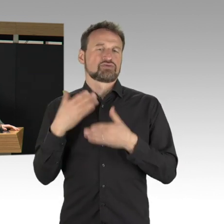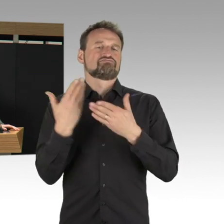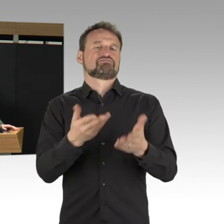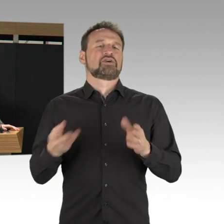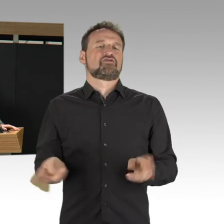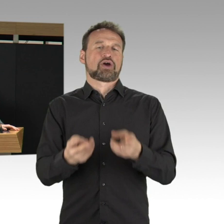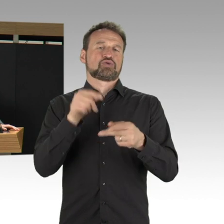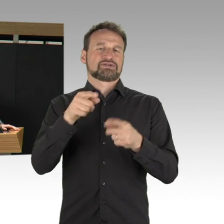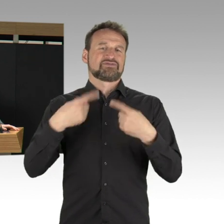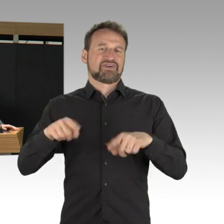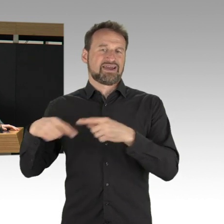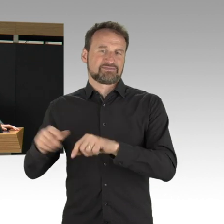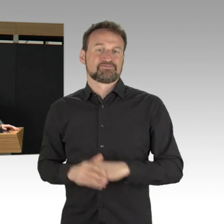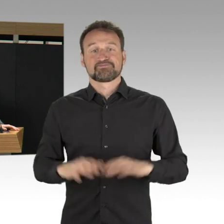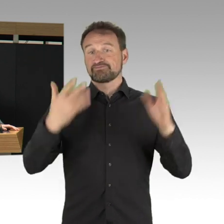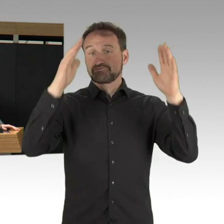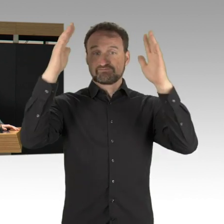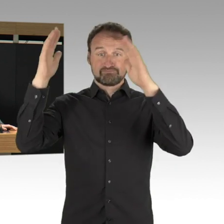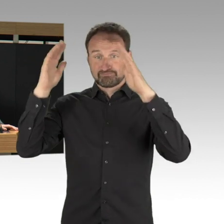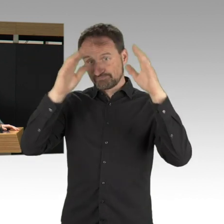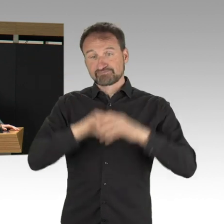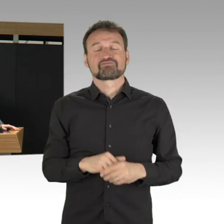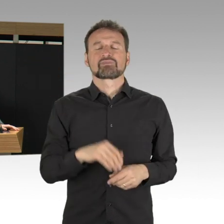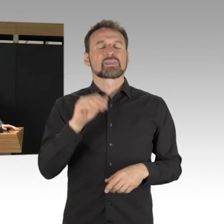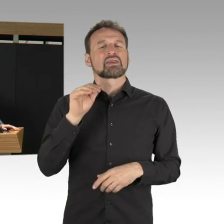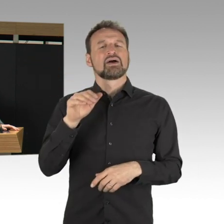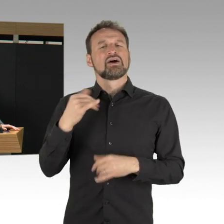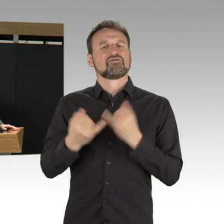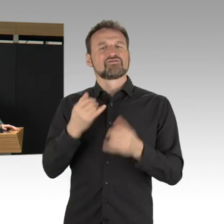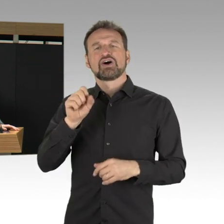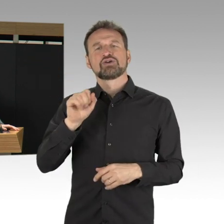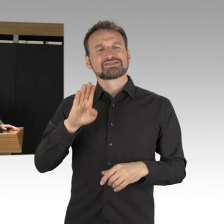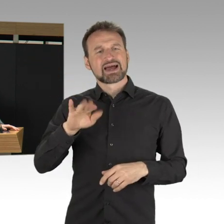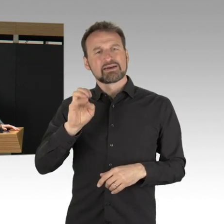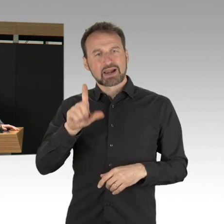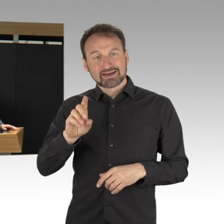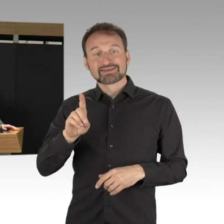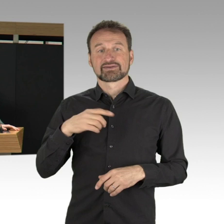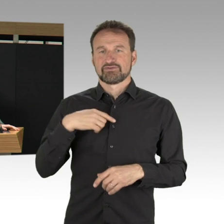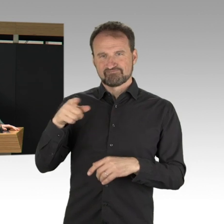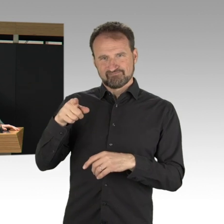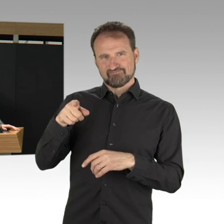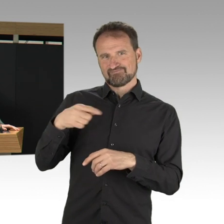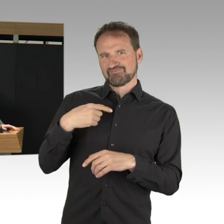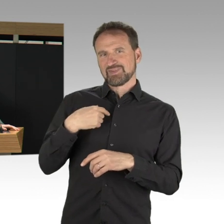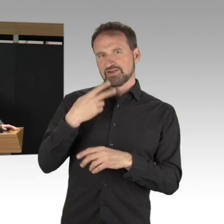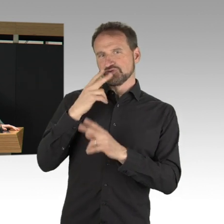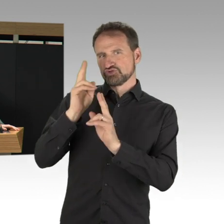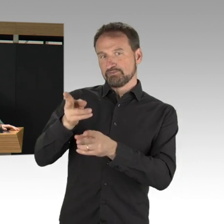herzlich bedanken. Im Besonderen bei der Recherche- und Informationsstelle Antisemitismus, dem Anne-Frank-Zentrum,